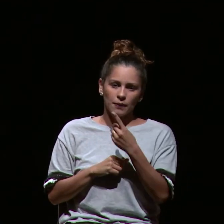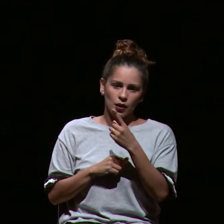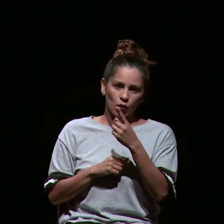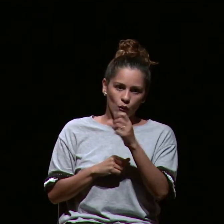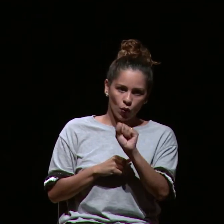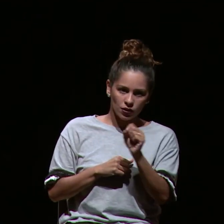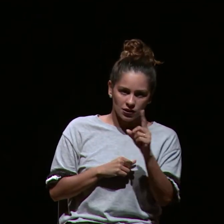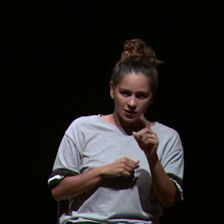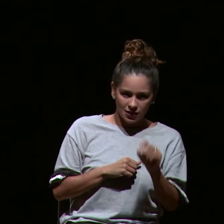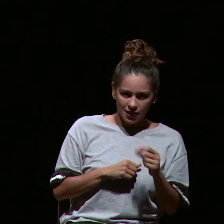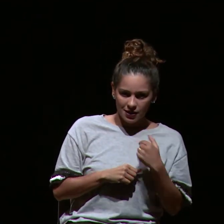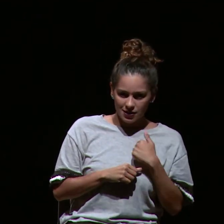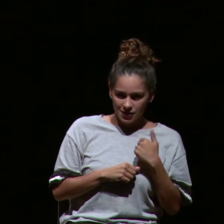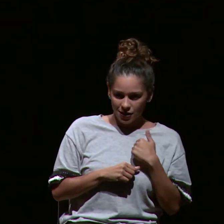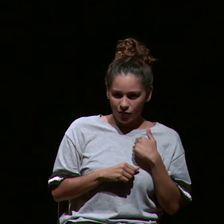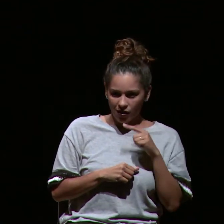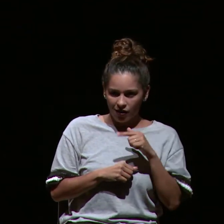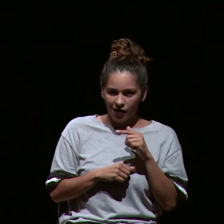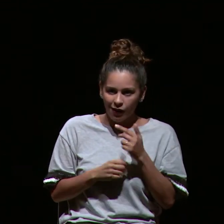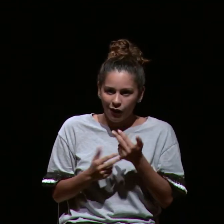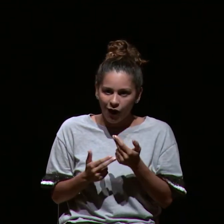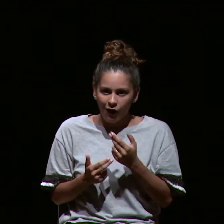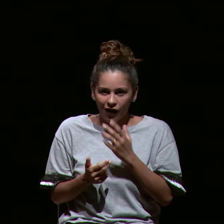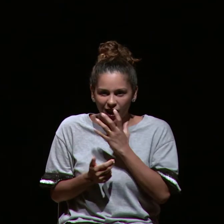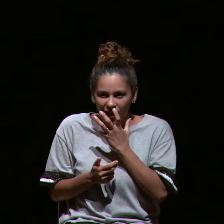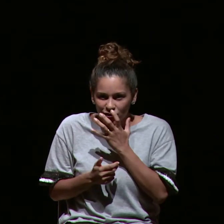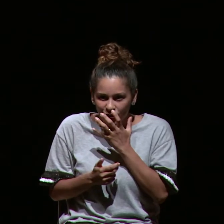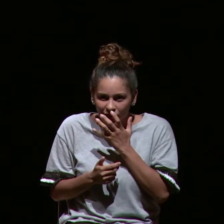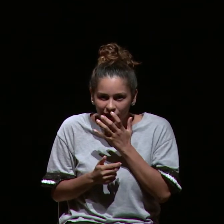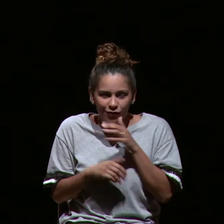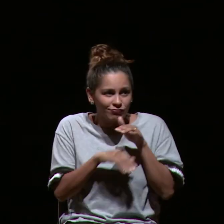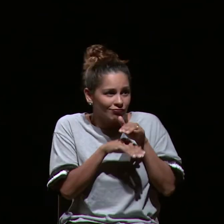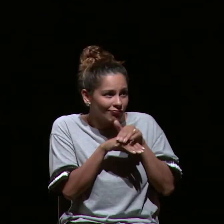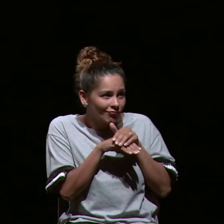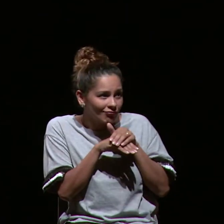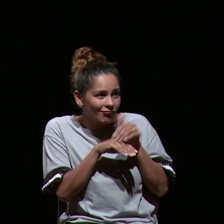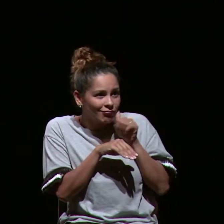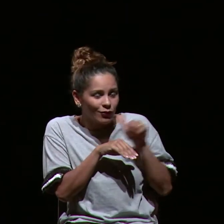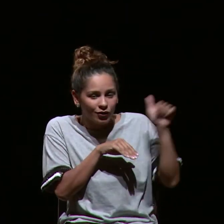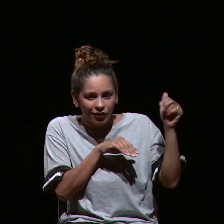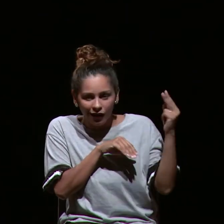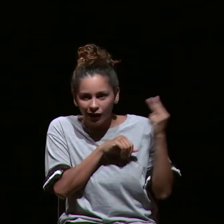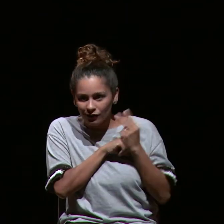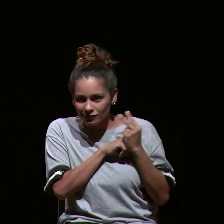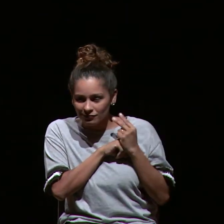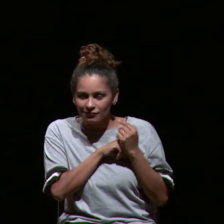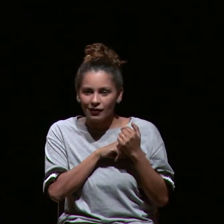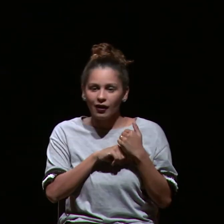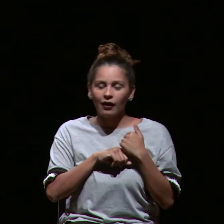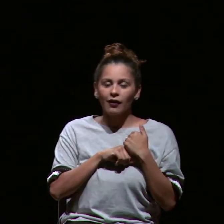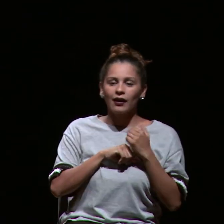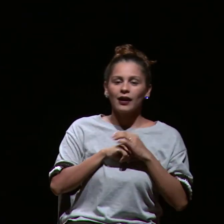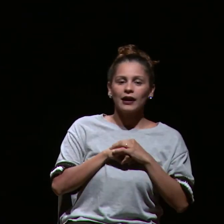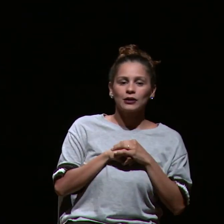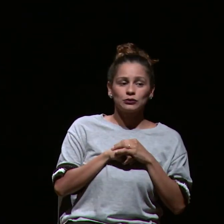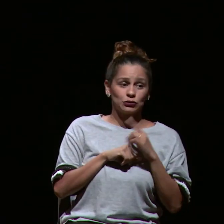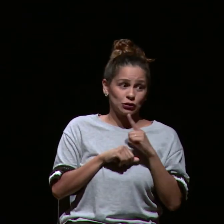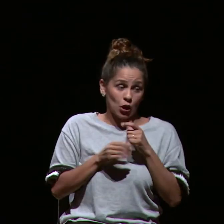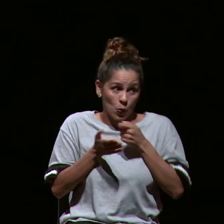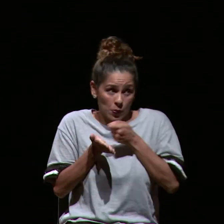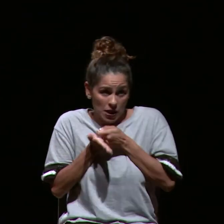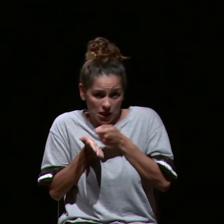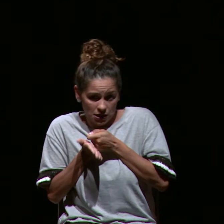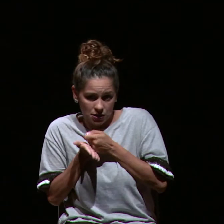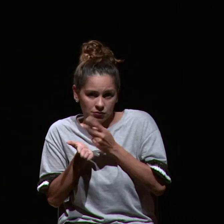era o cachorrinho de minha sinhá, pois assim se pode dizer, porque era minha obrigação segui-la sempre, a menos que entrasse em seus